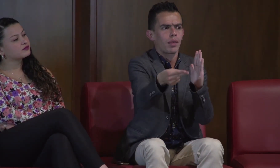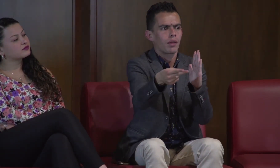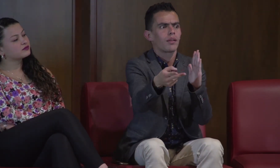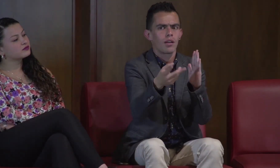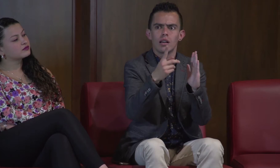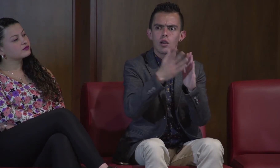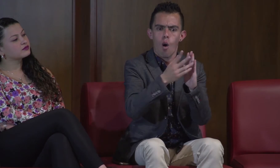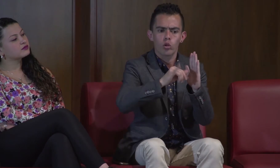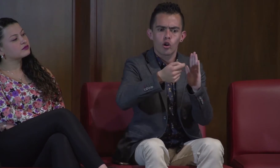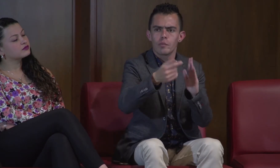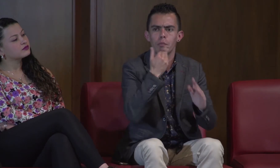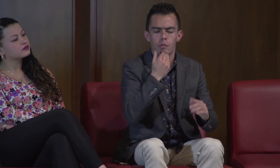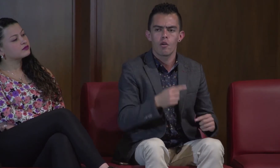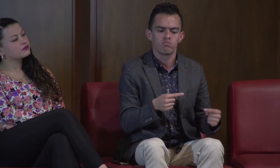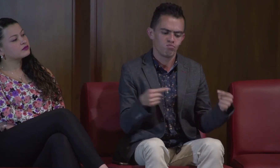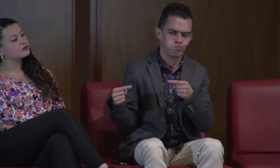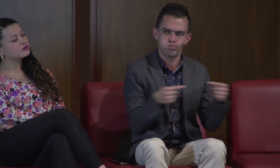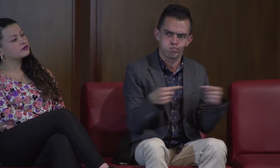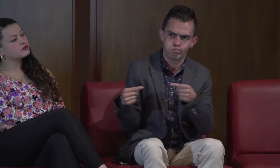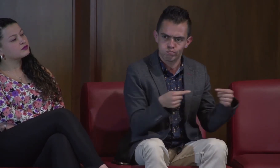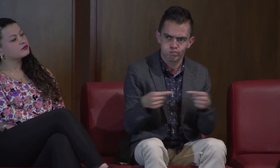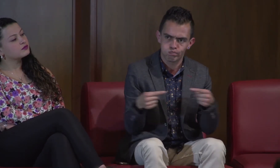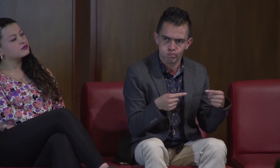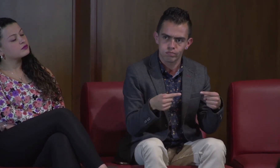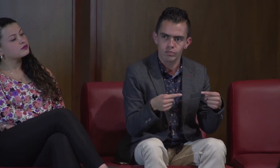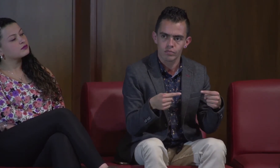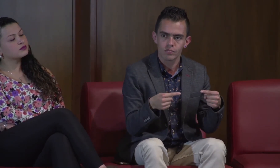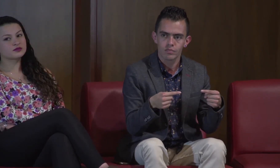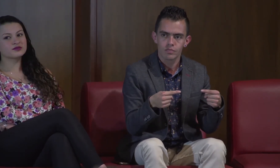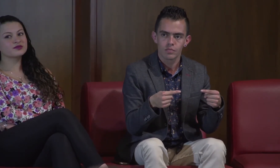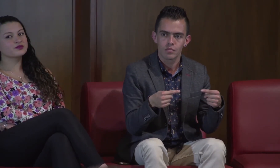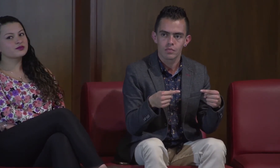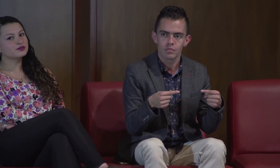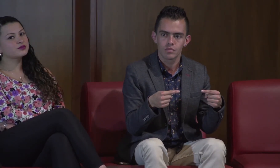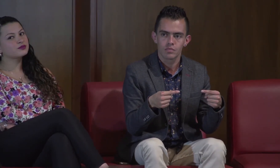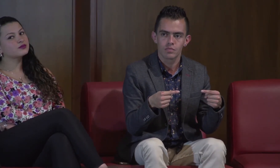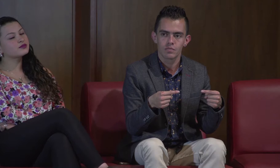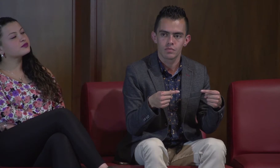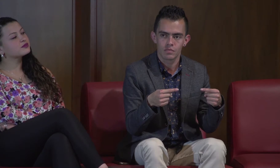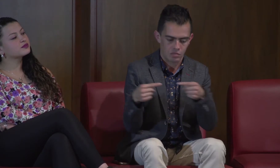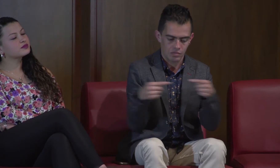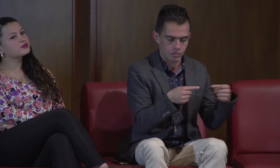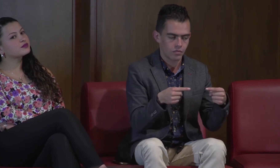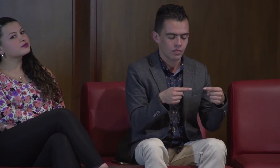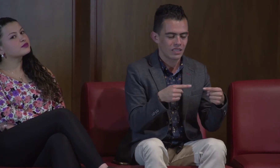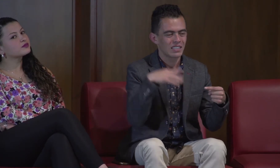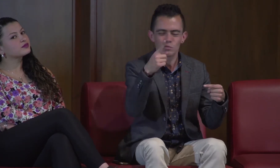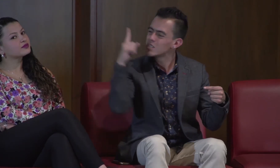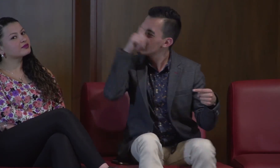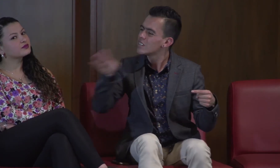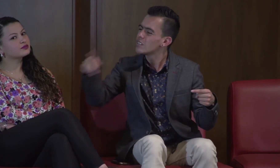civil. Pero decíamos que aplicaba más a un asunto personal. Cuando hablamos de conflicto utilizábamos esta